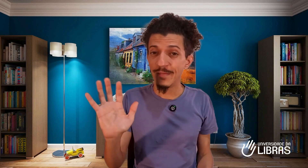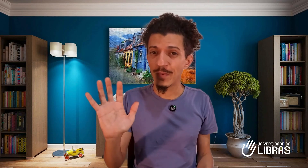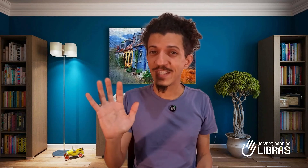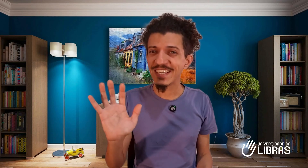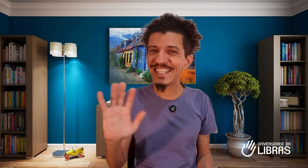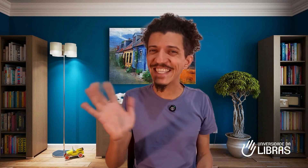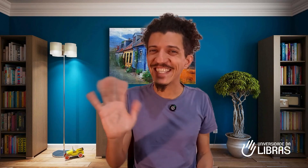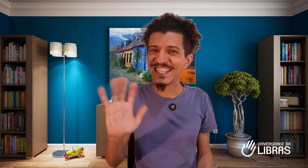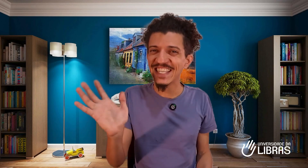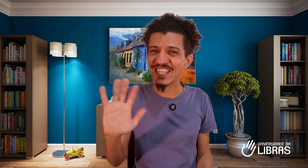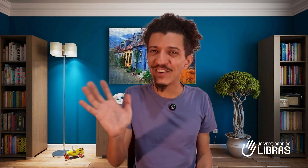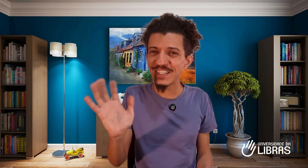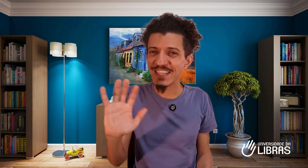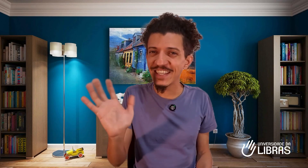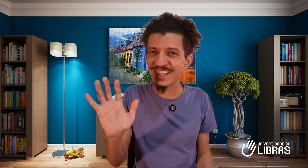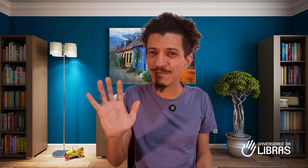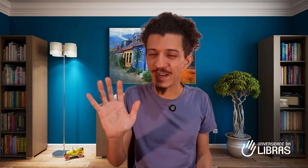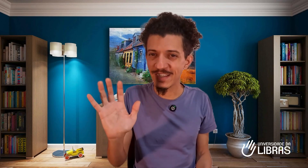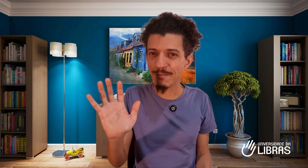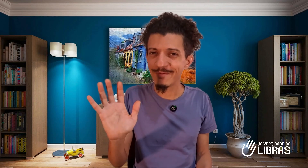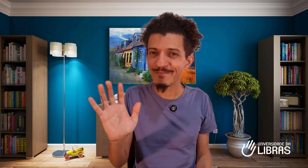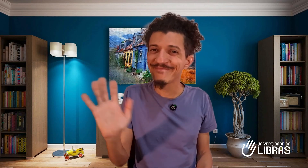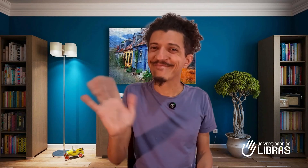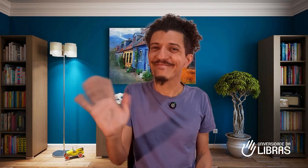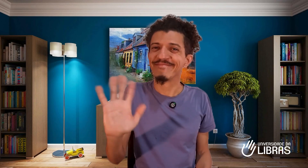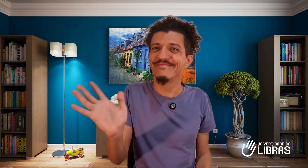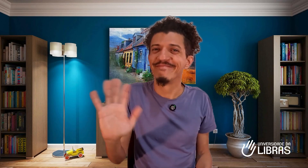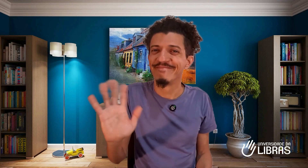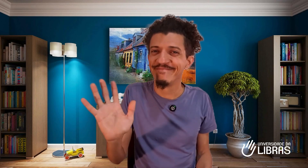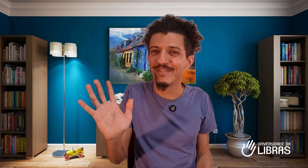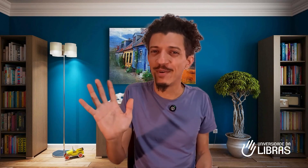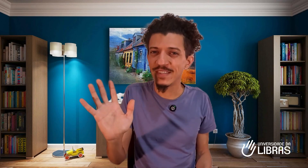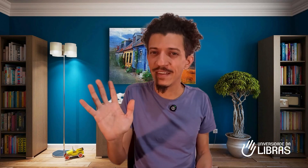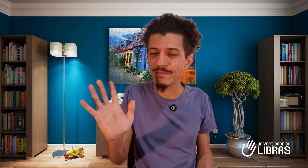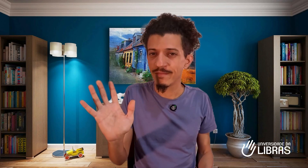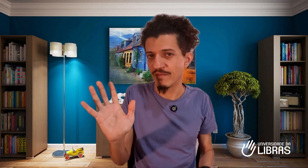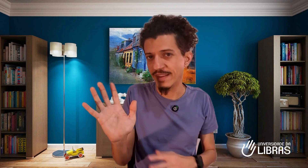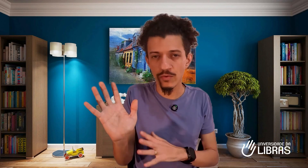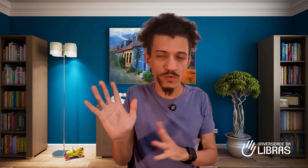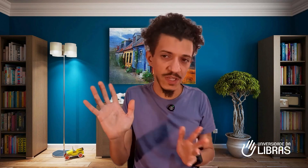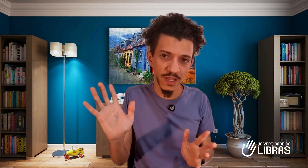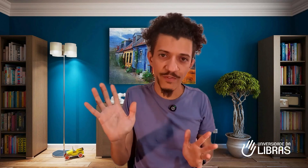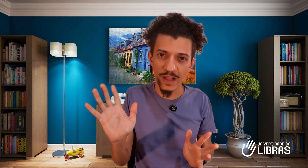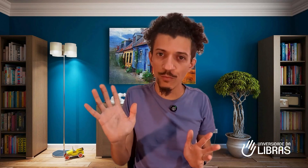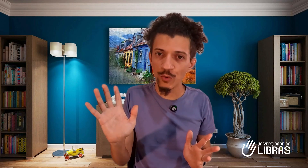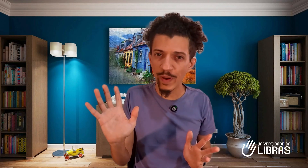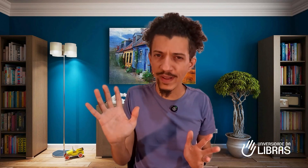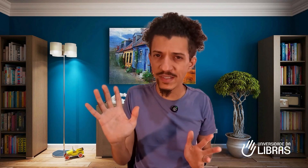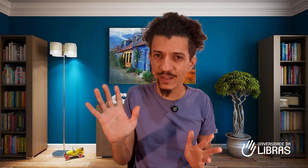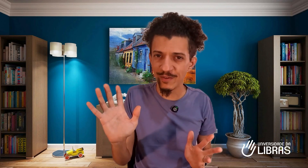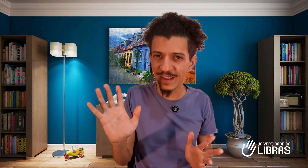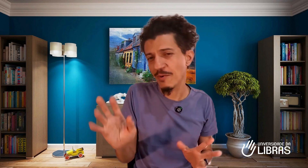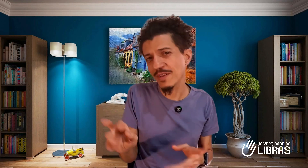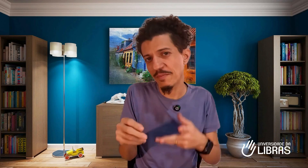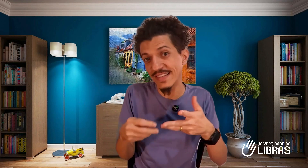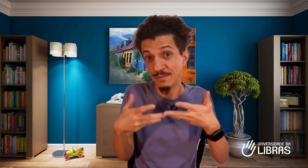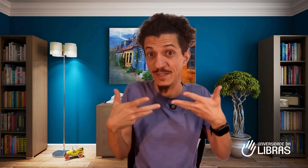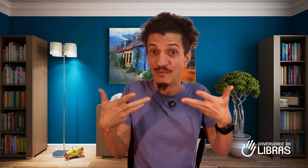Pode ser sim, ou assim, por exemplo, ou assim. Vai ter tudo um significado muito parecido, né? Quanto mais a expressão for